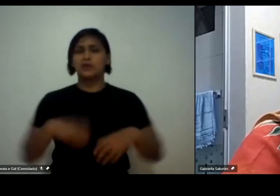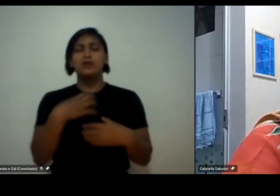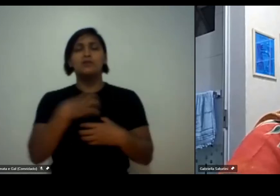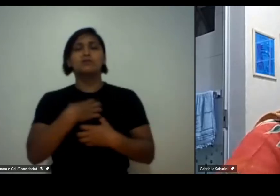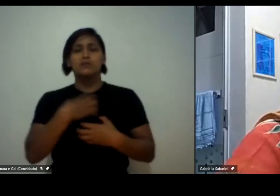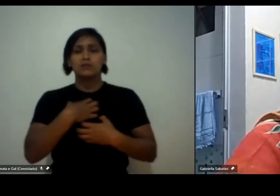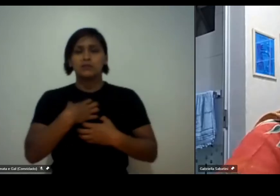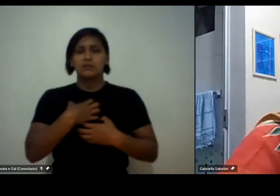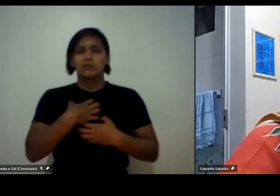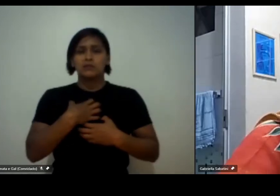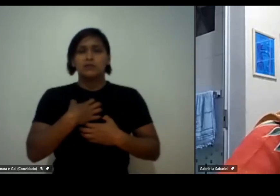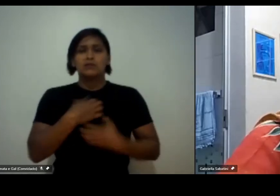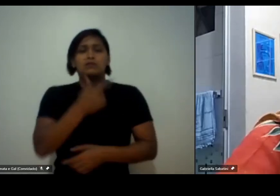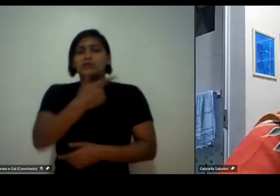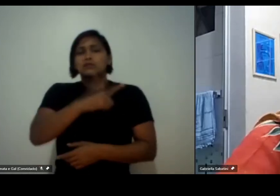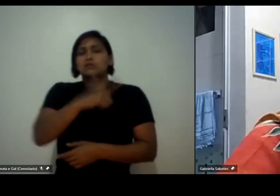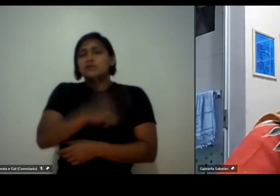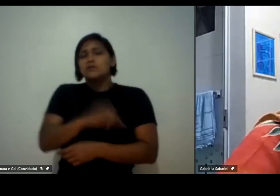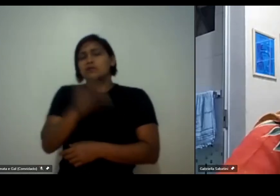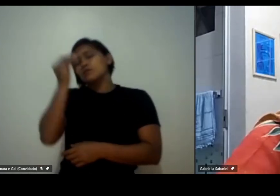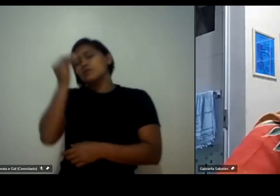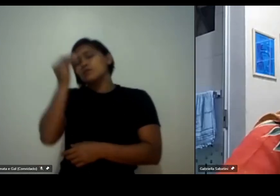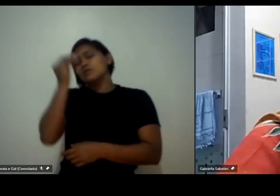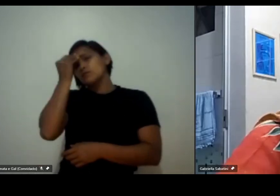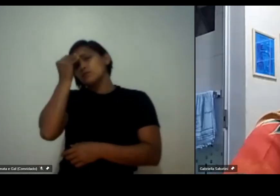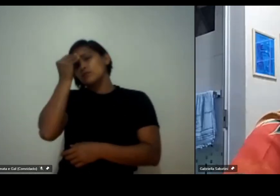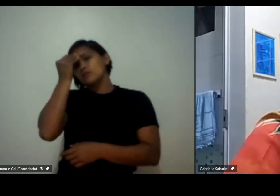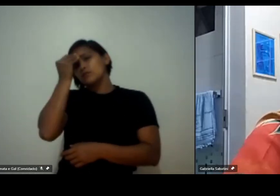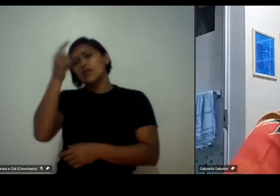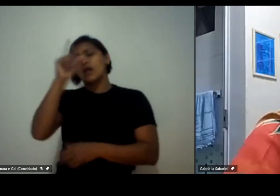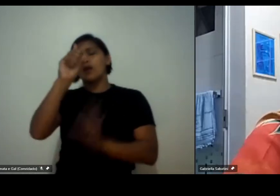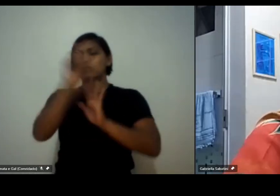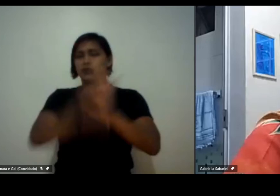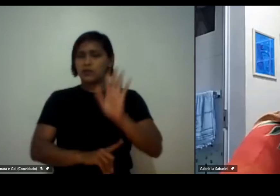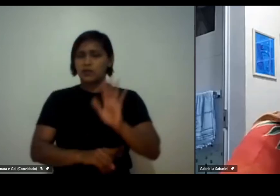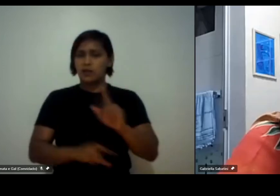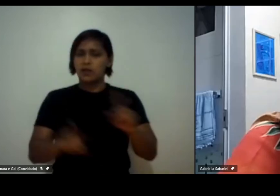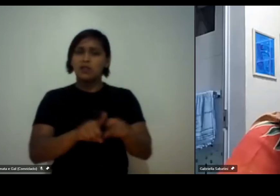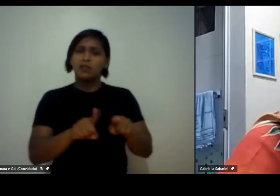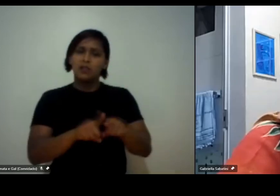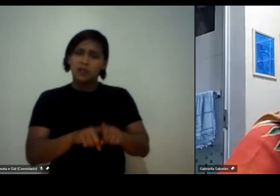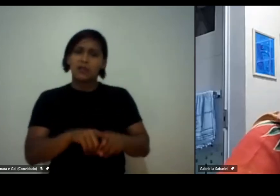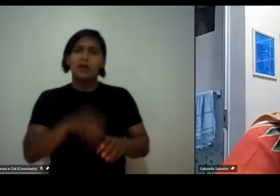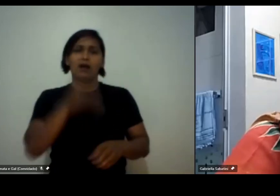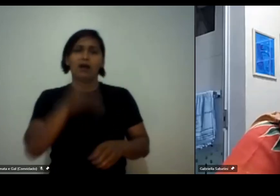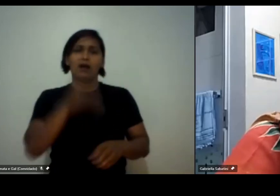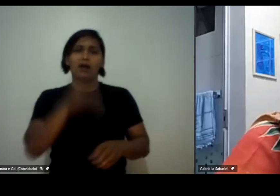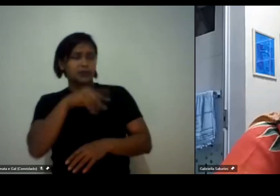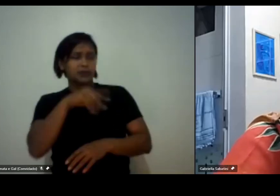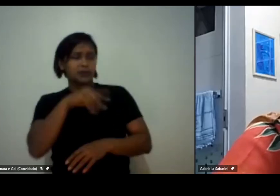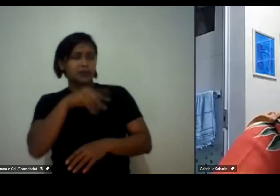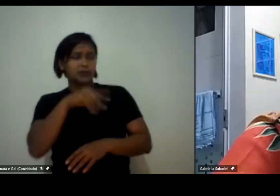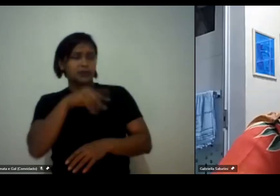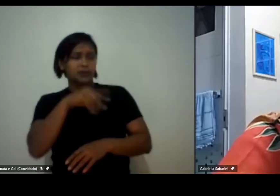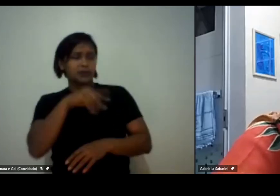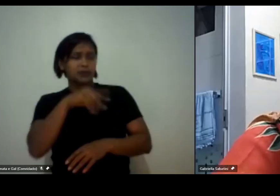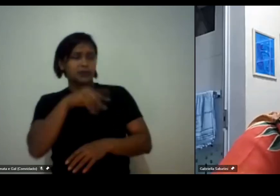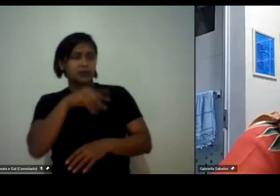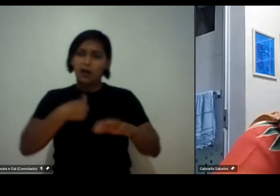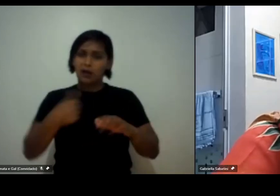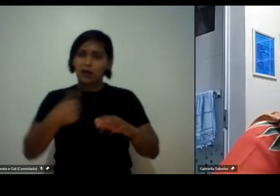saber o que seria ou não o direito. Sinto também ser fragilidade da minha parte. Eu deveria saber há algum tempo.